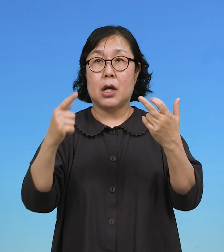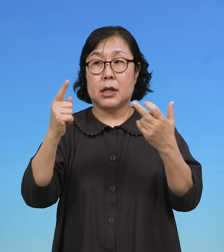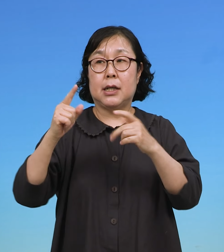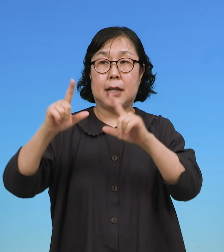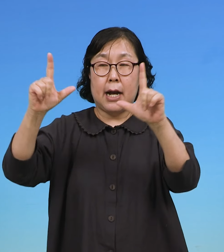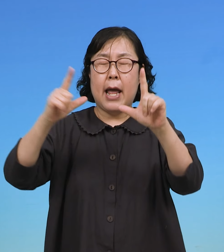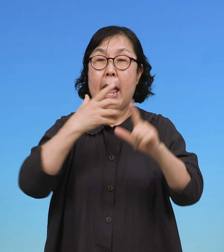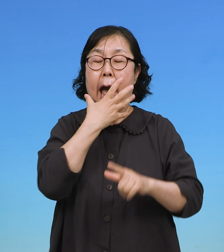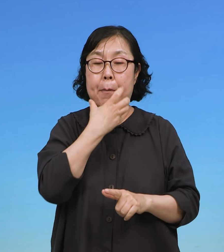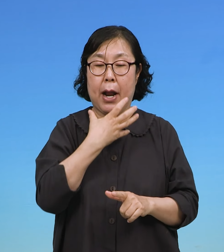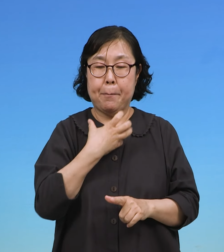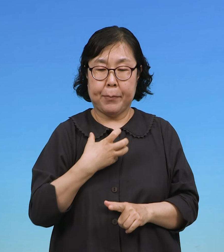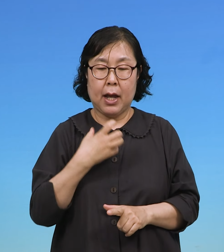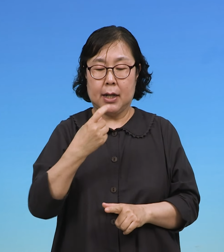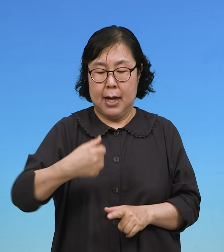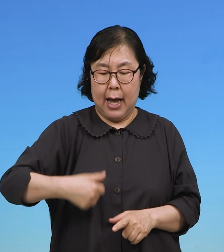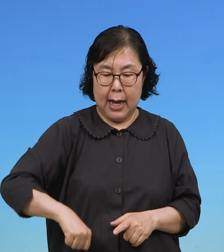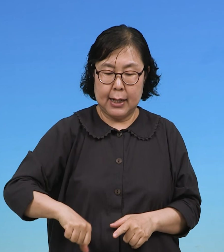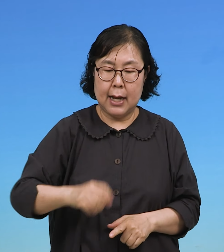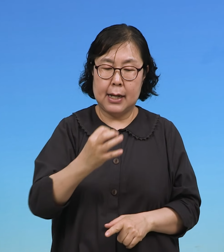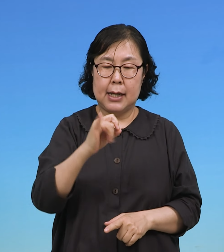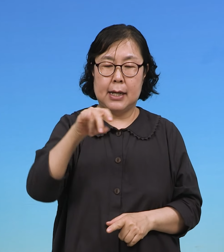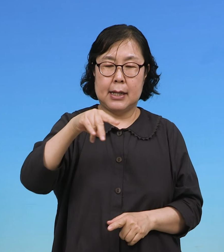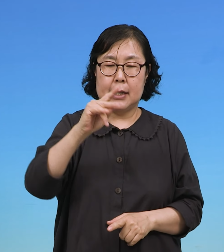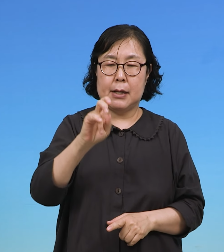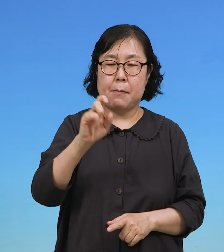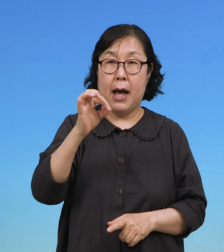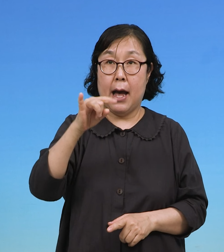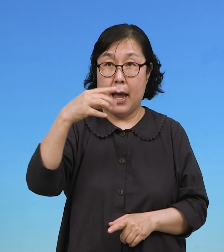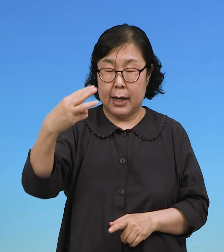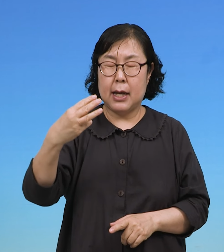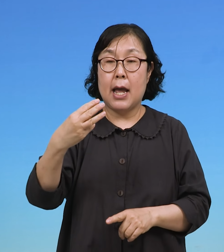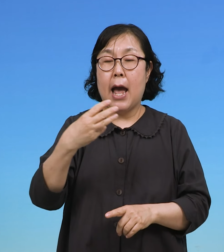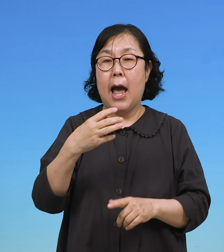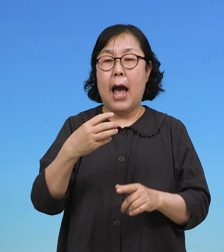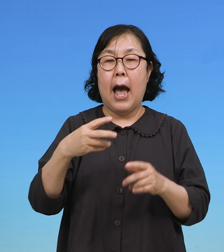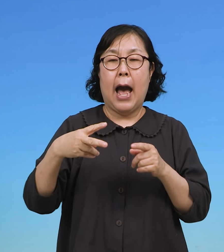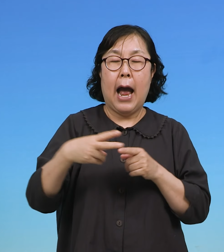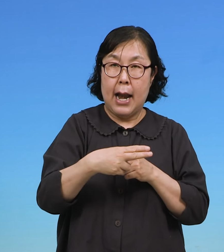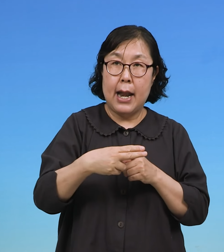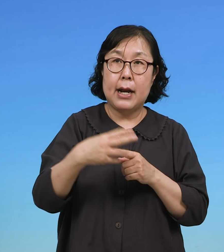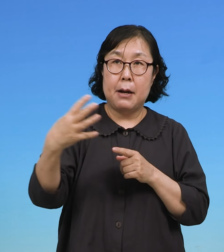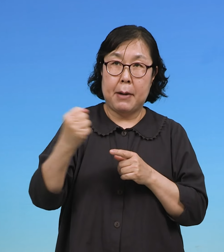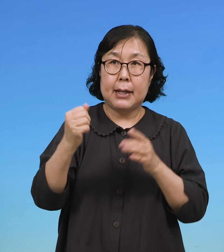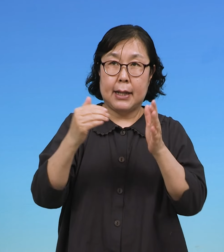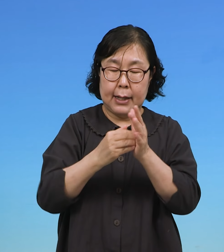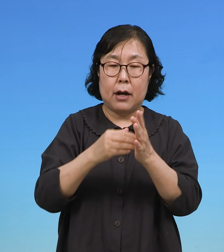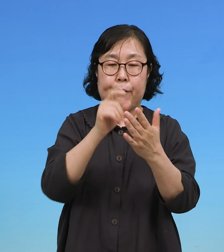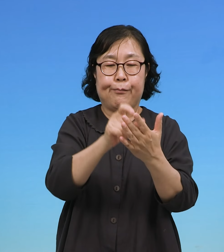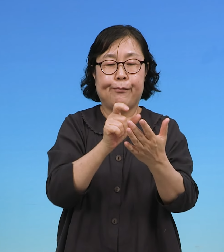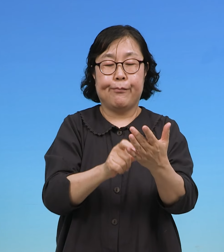26절. 그날에 아브라함과 그 아들 이스마엘이 할례를 받았고.